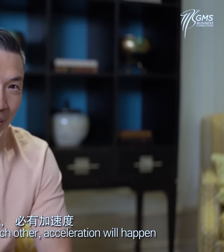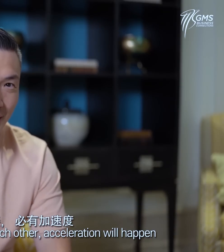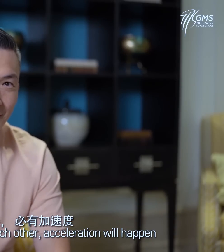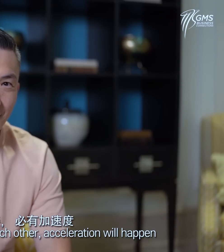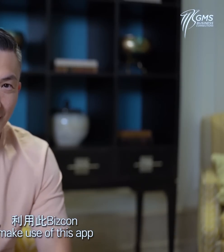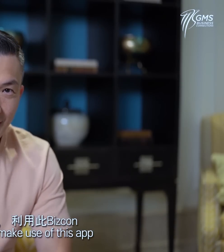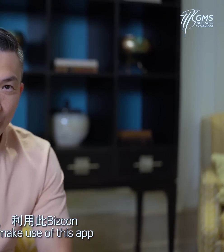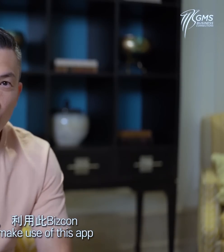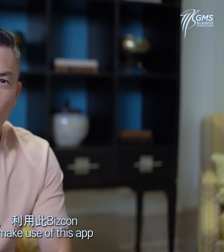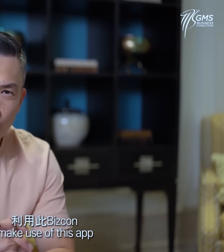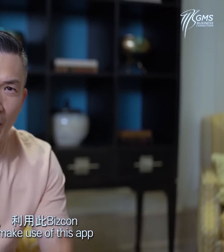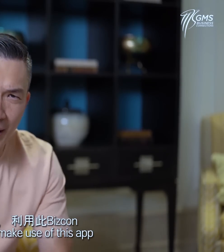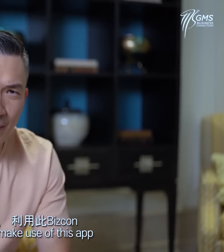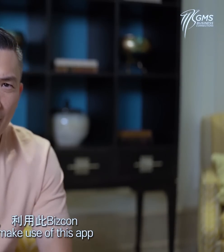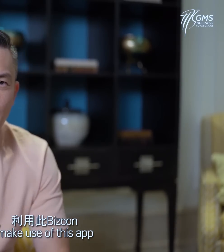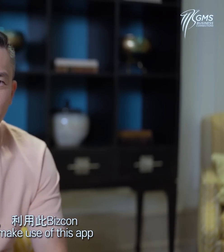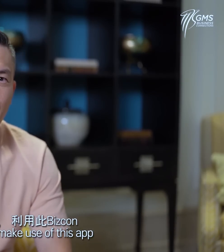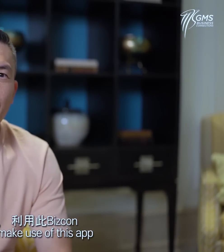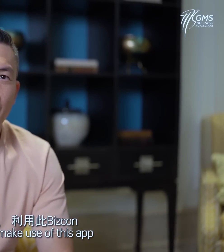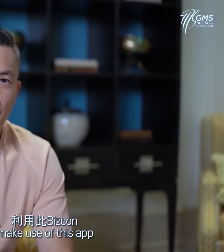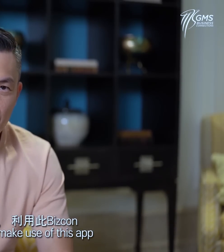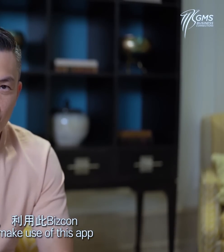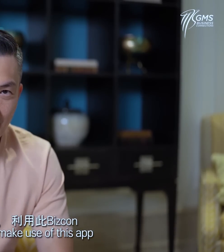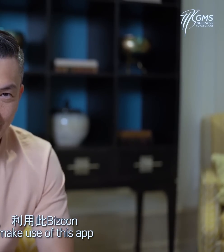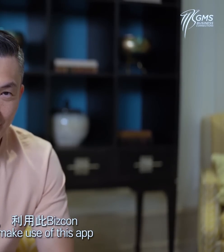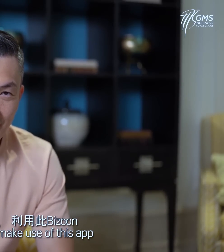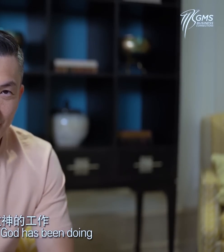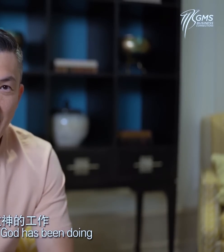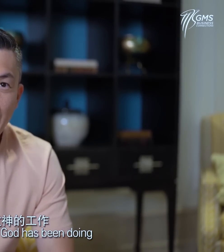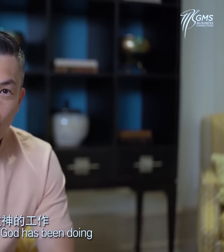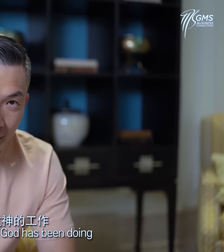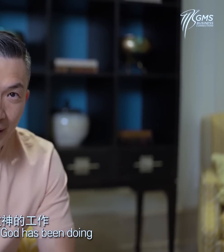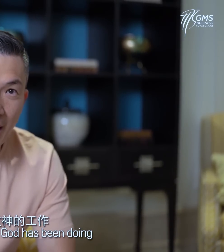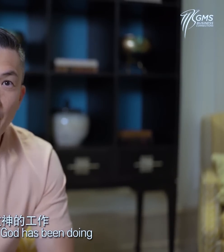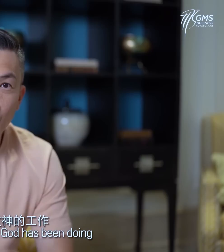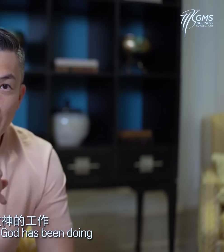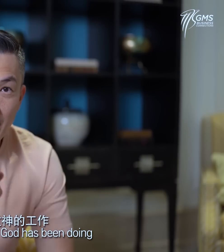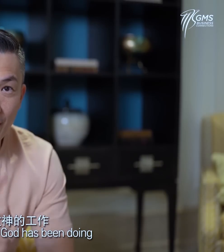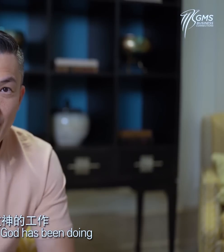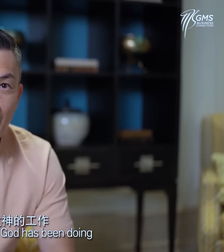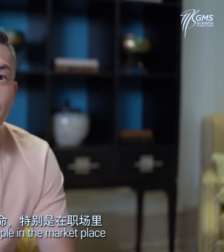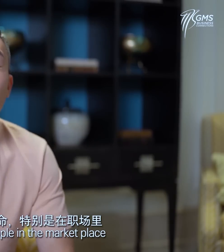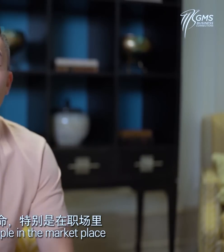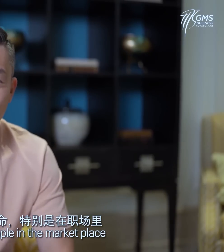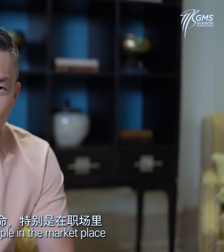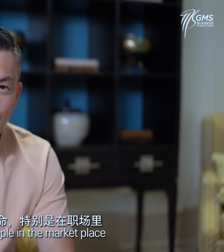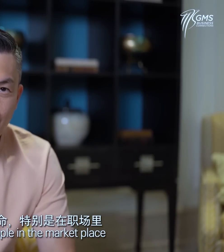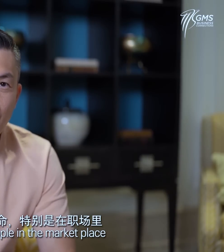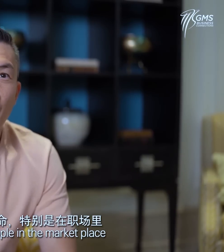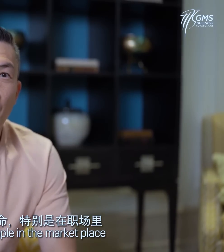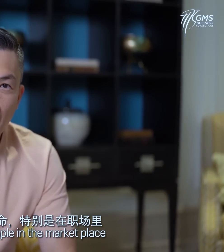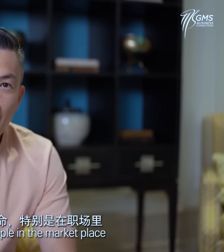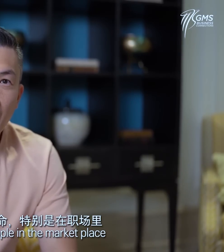terjadi percepatan. Karena itu gunakan, manfaatkan Bizcon ini. Jangan lewatkan apa yang Tuhan sedang kerjakan dalam